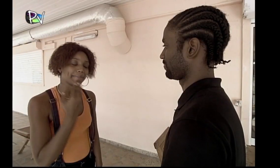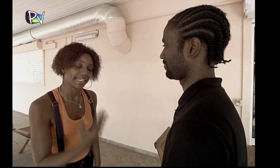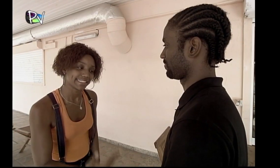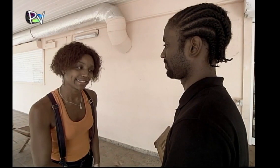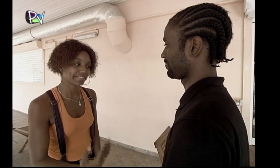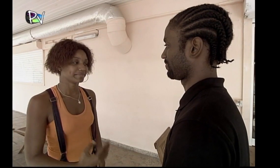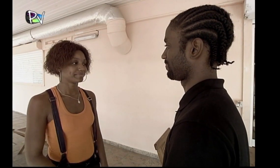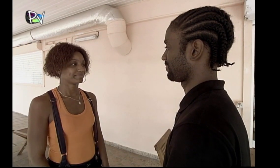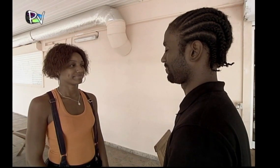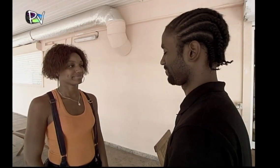Merci.